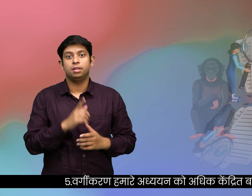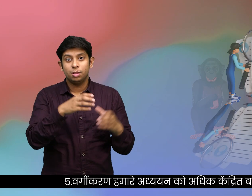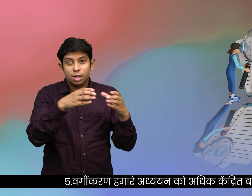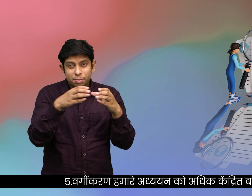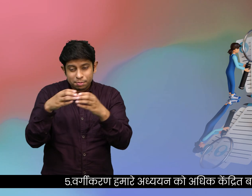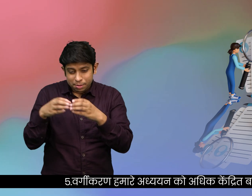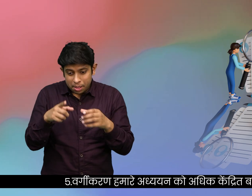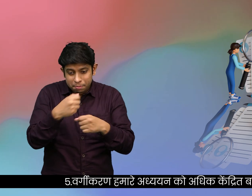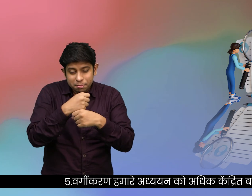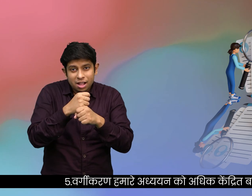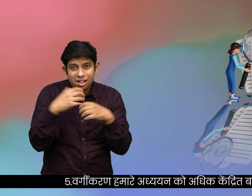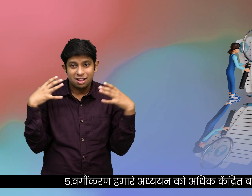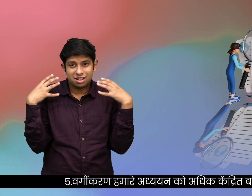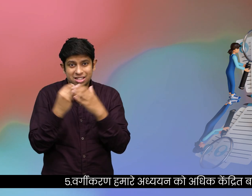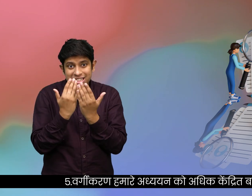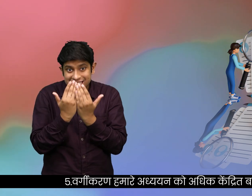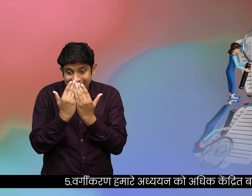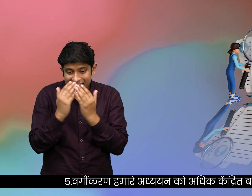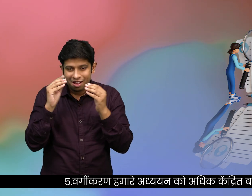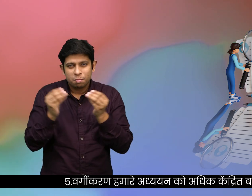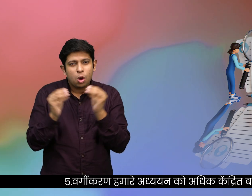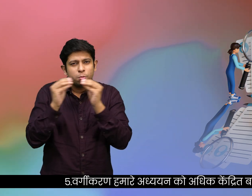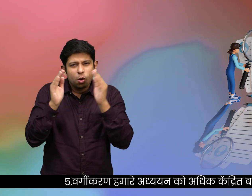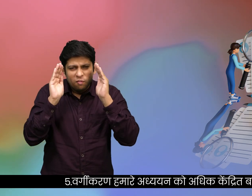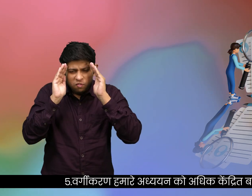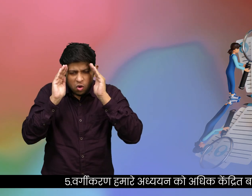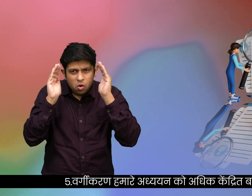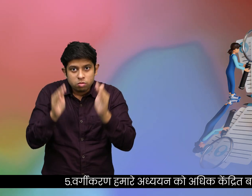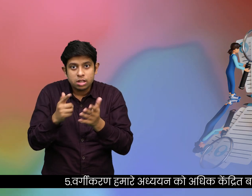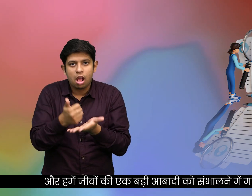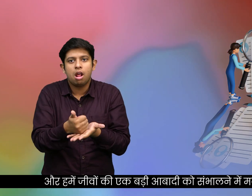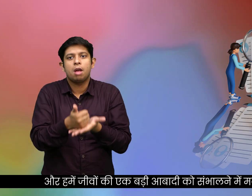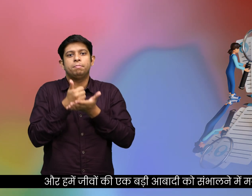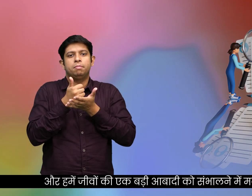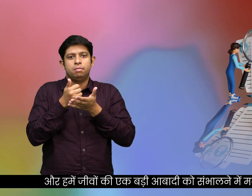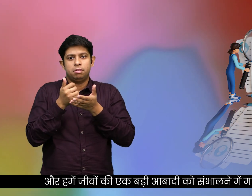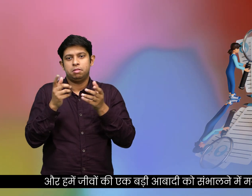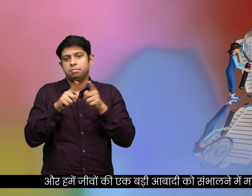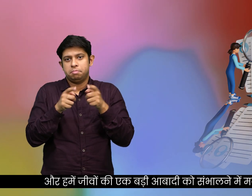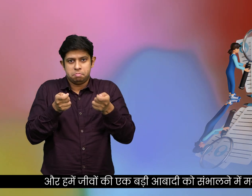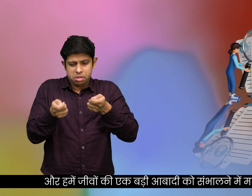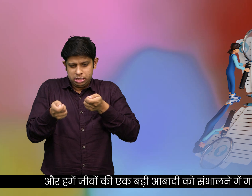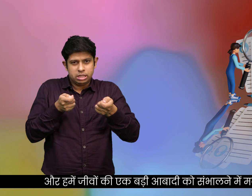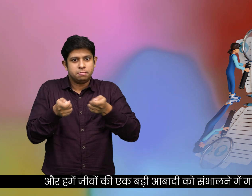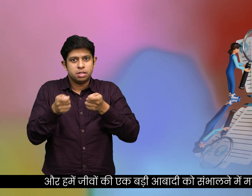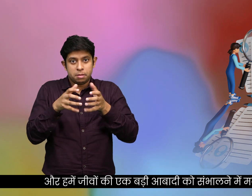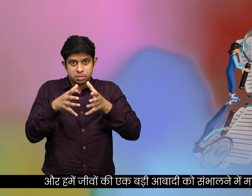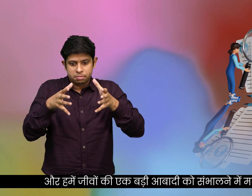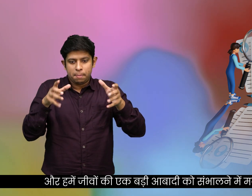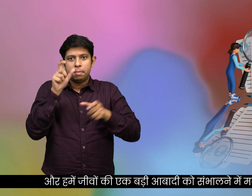पांचवा, वर्गीकरण हमारे अध्ययन को अधिक केंद्रित बनाता है और हमें जीवों की एक बड़ी